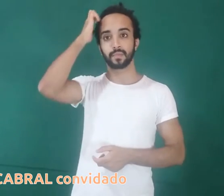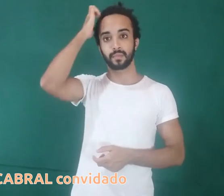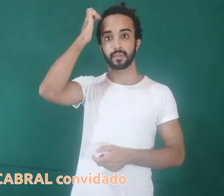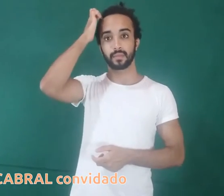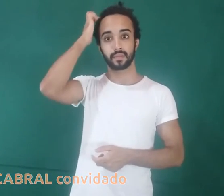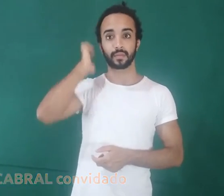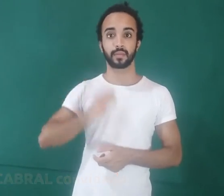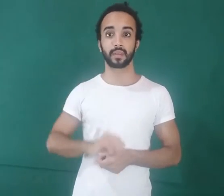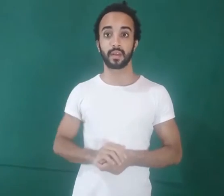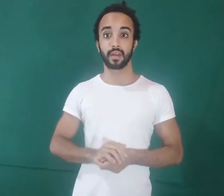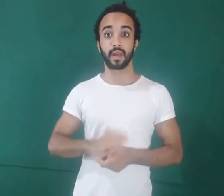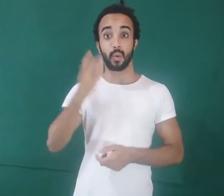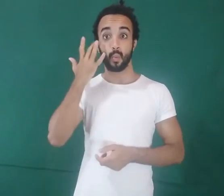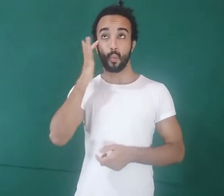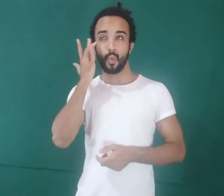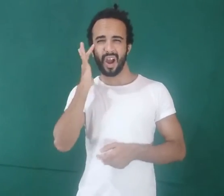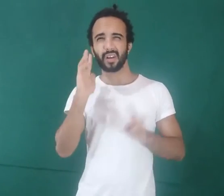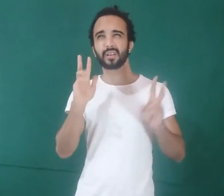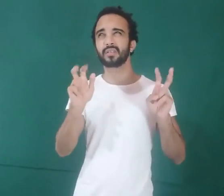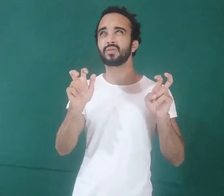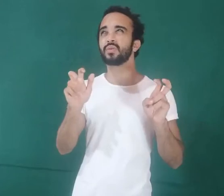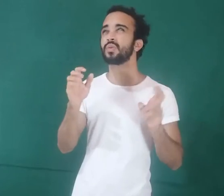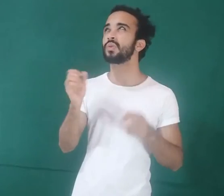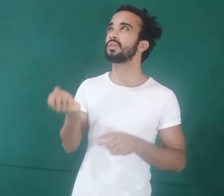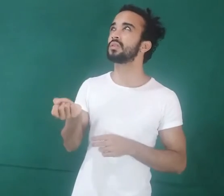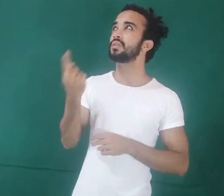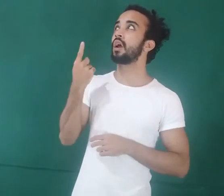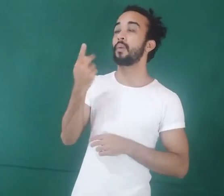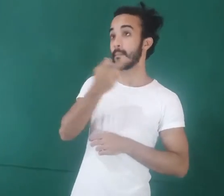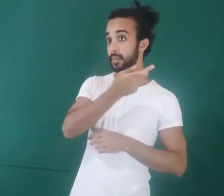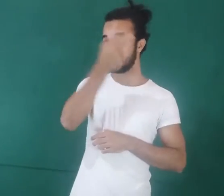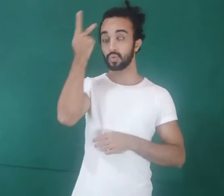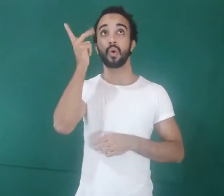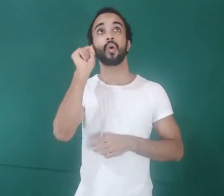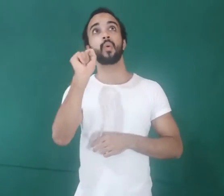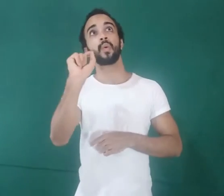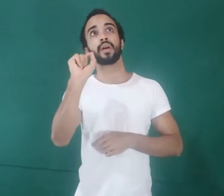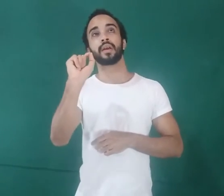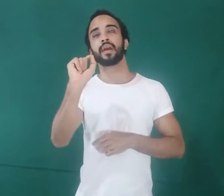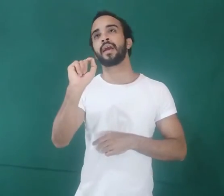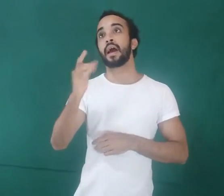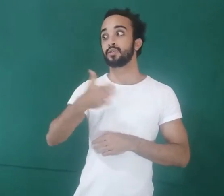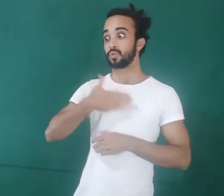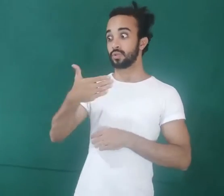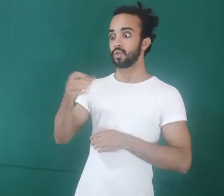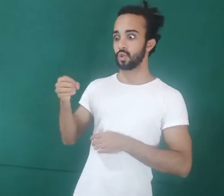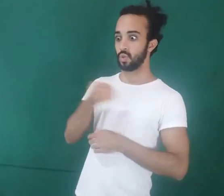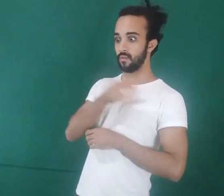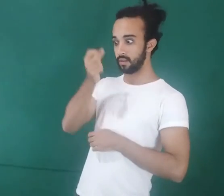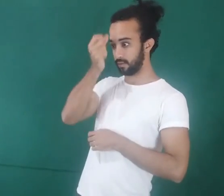Eu acho estranho. Não, eu acho estranho as pessoas que estão assustadas com as novas ideias. Eu estou assustado com as